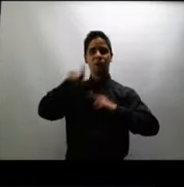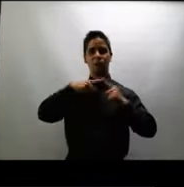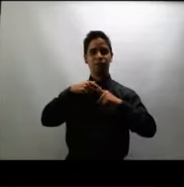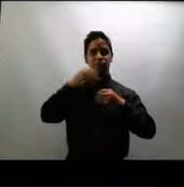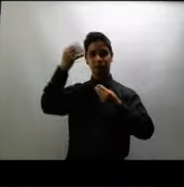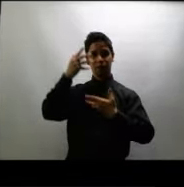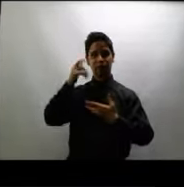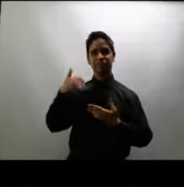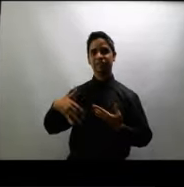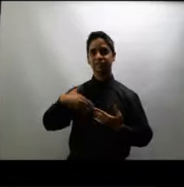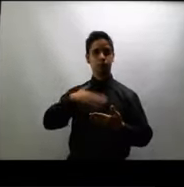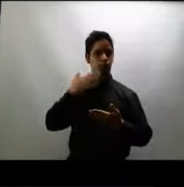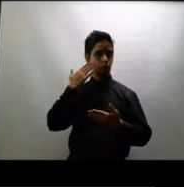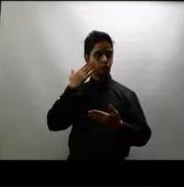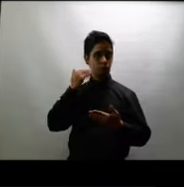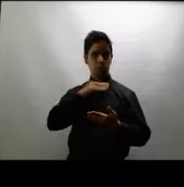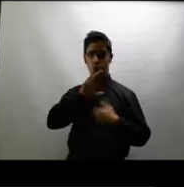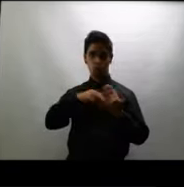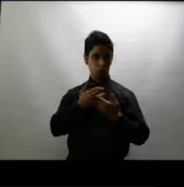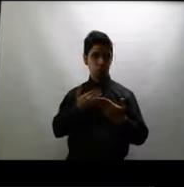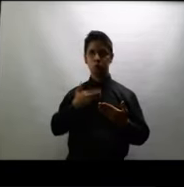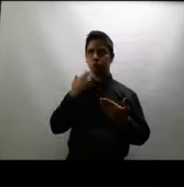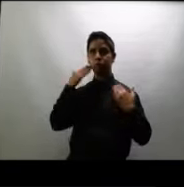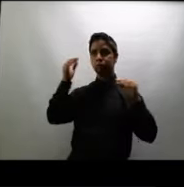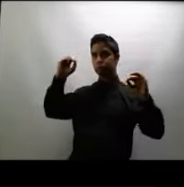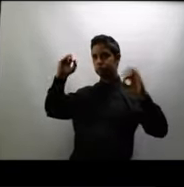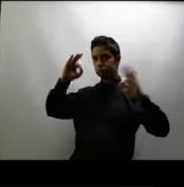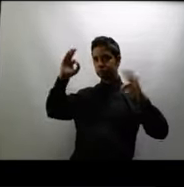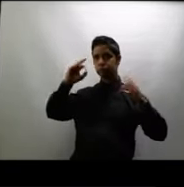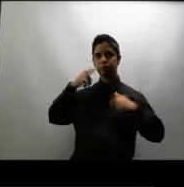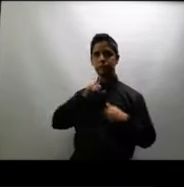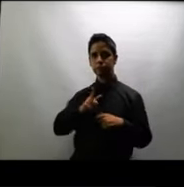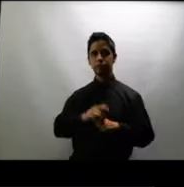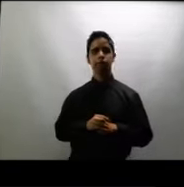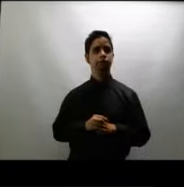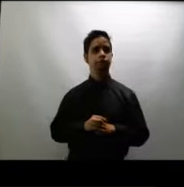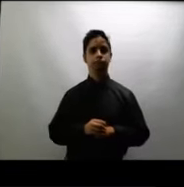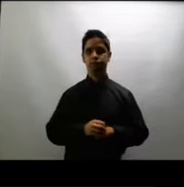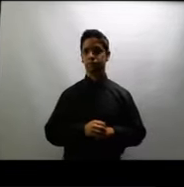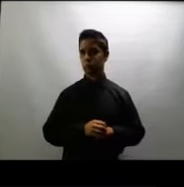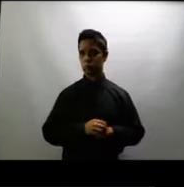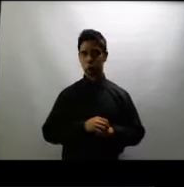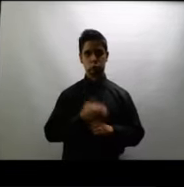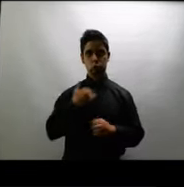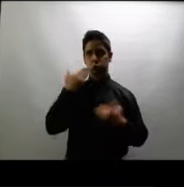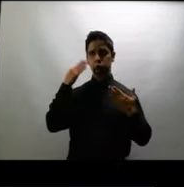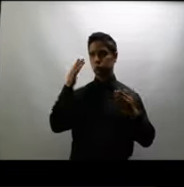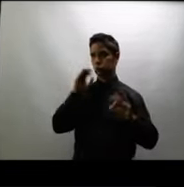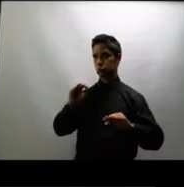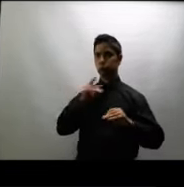ni sabíamos, o sea, jamás. ¿Cómo se dice? ¿Cómo se enteraron que es eso? Jamás me pasó por la mente. Para